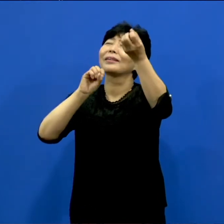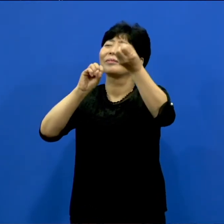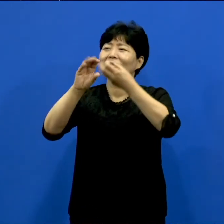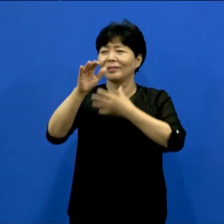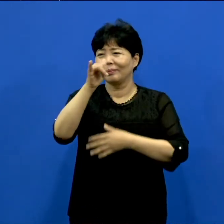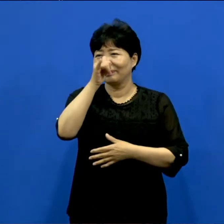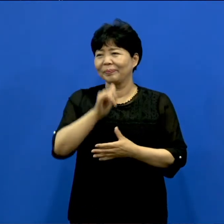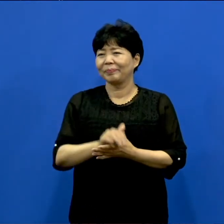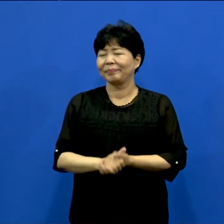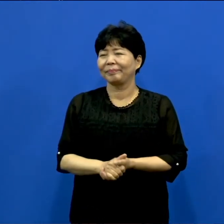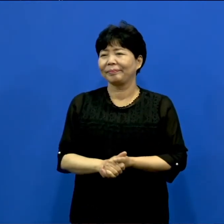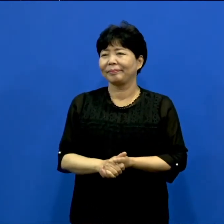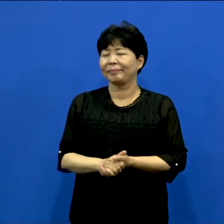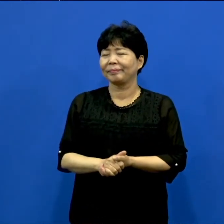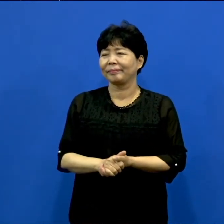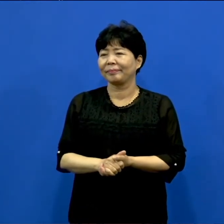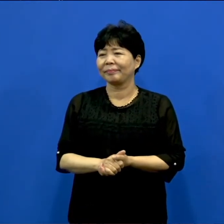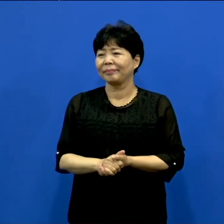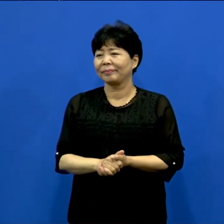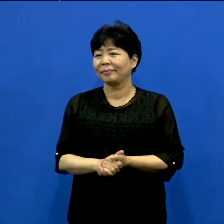정도.